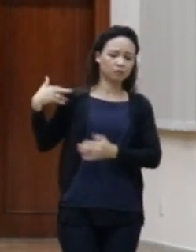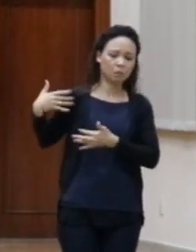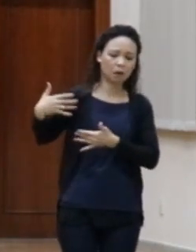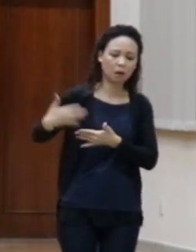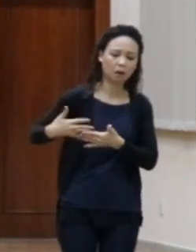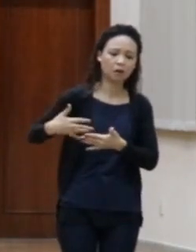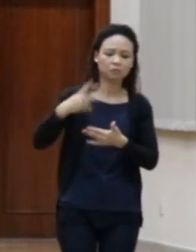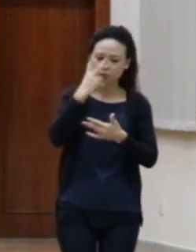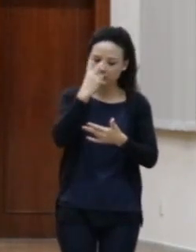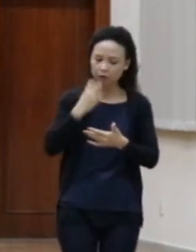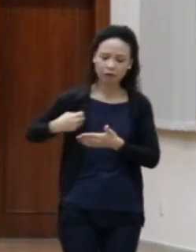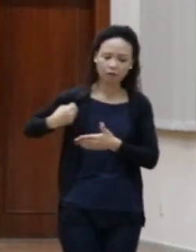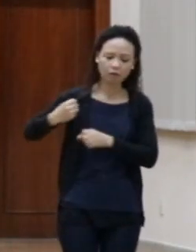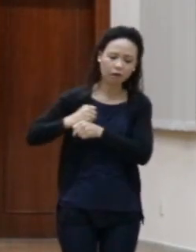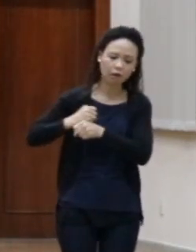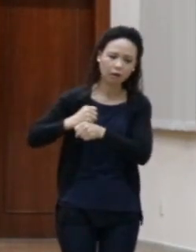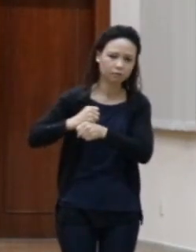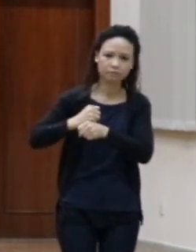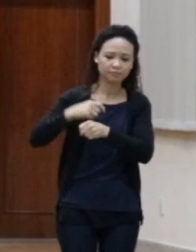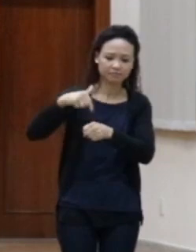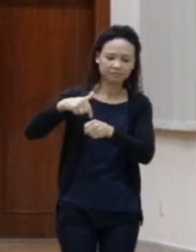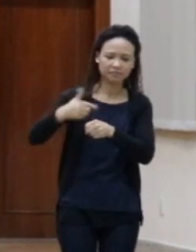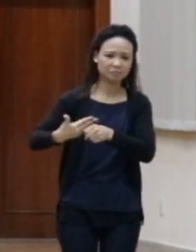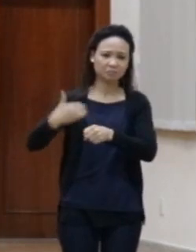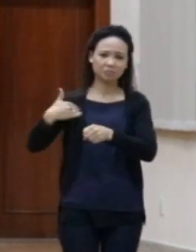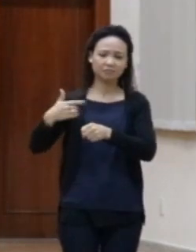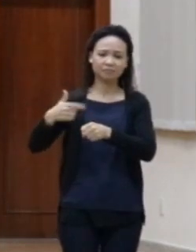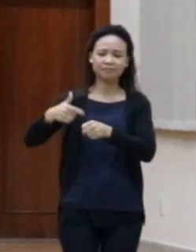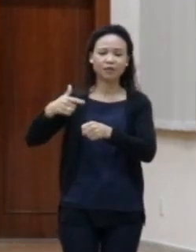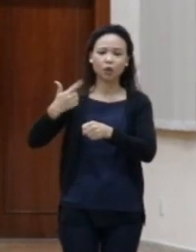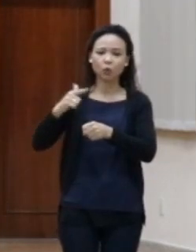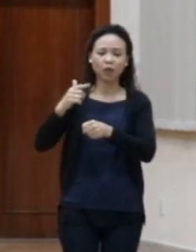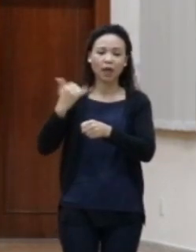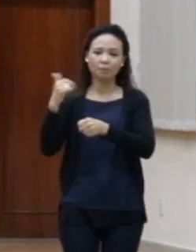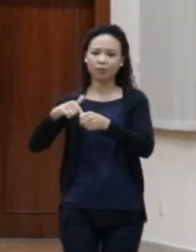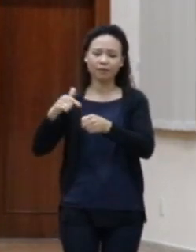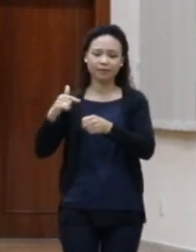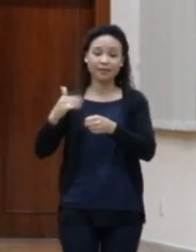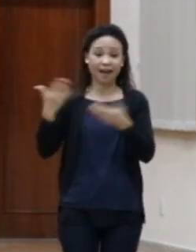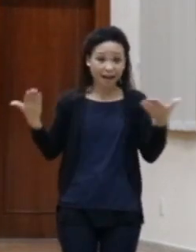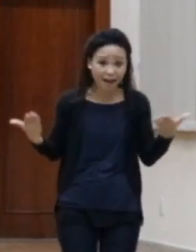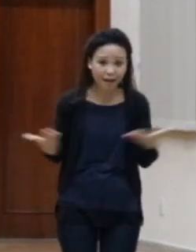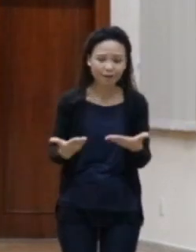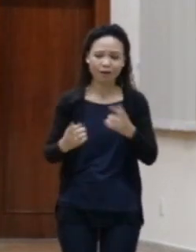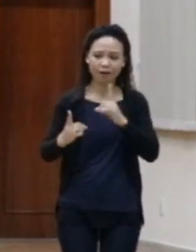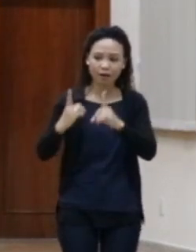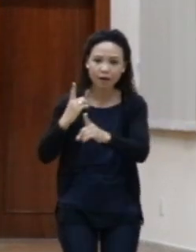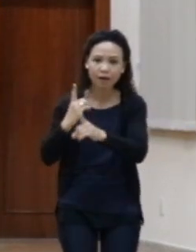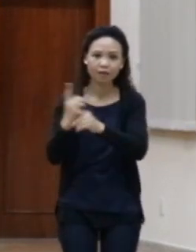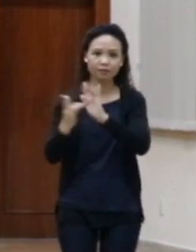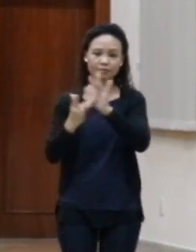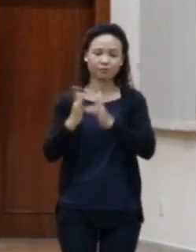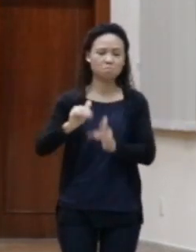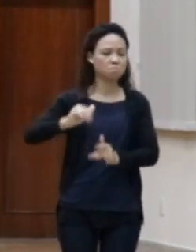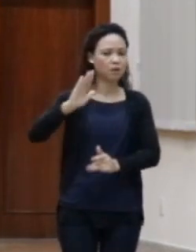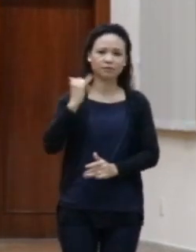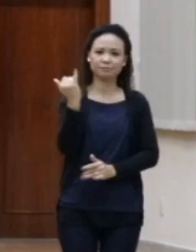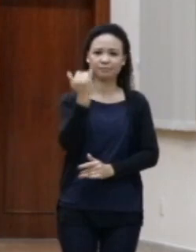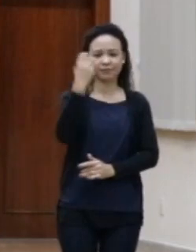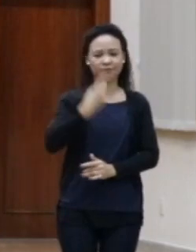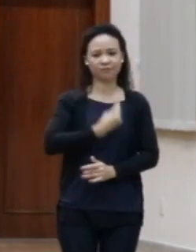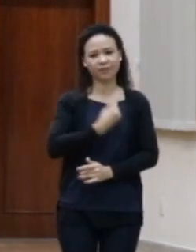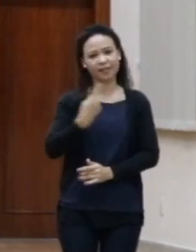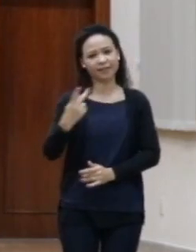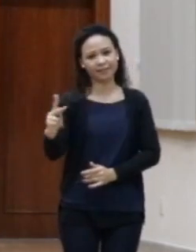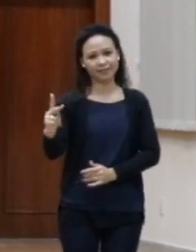homem, para os seus pais, para os seus familiares, aqueles que estavam ao seu redor. para se